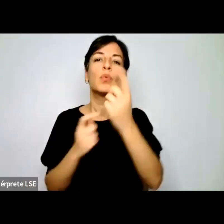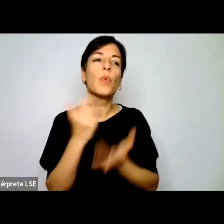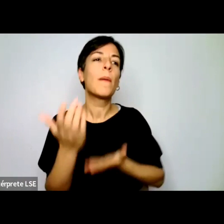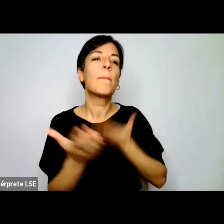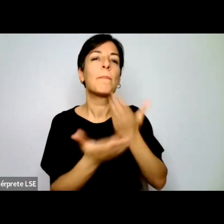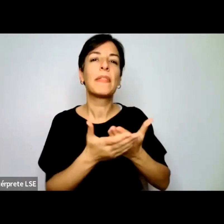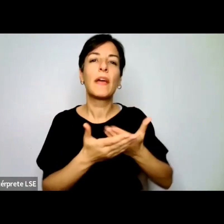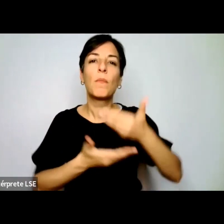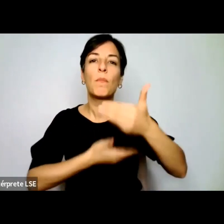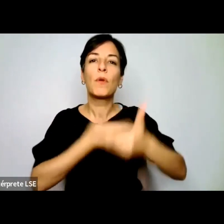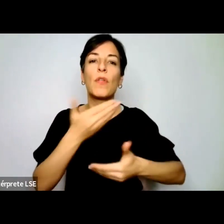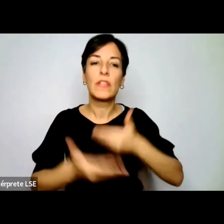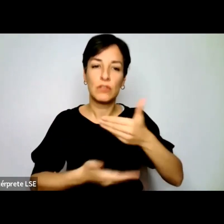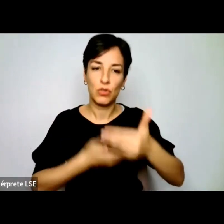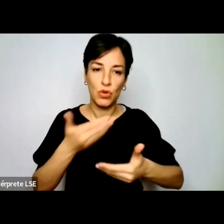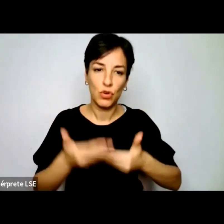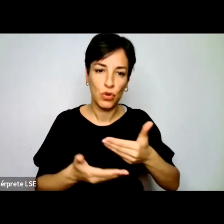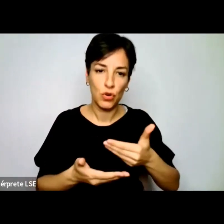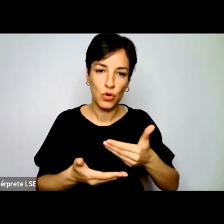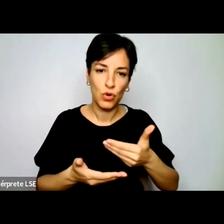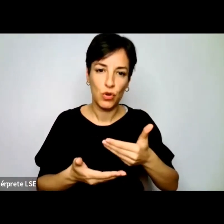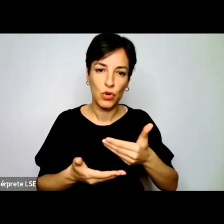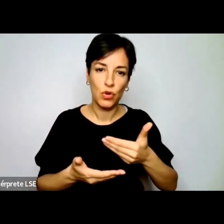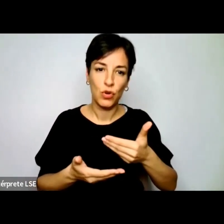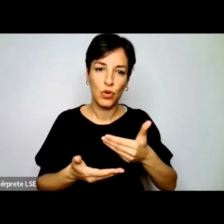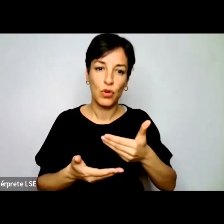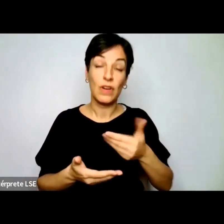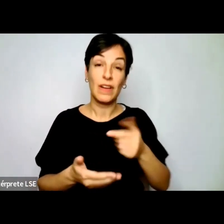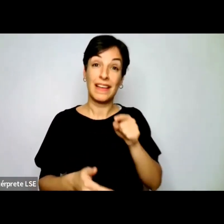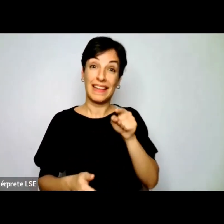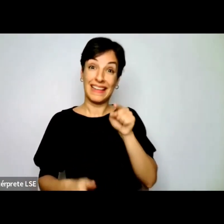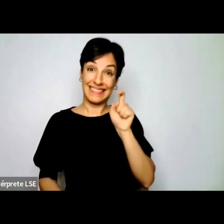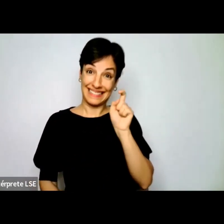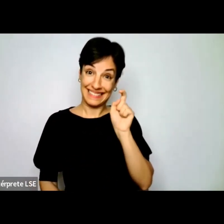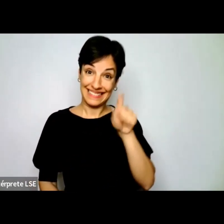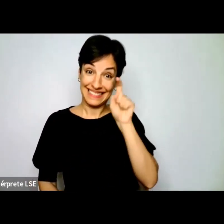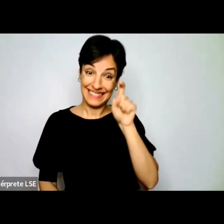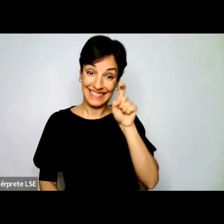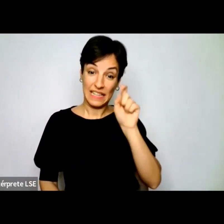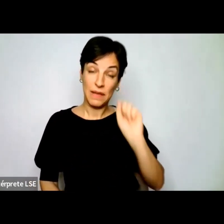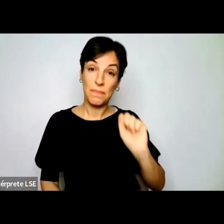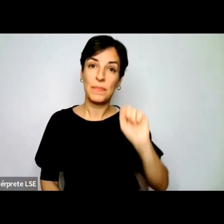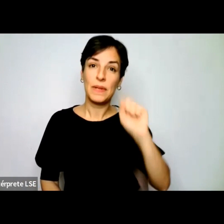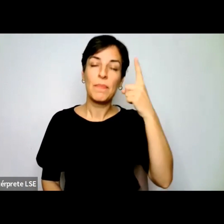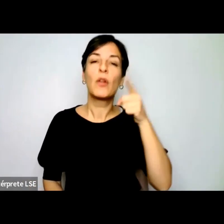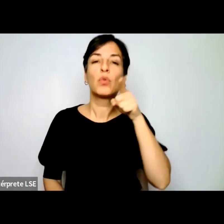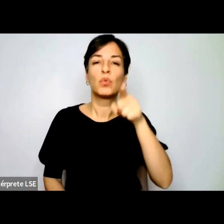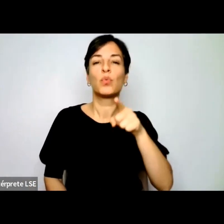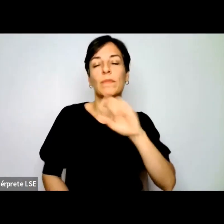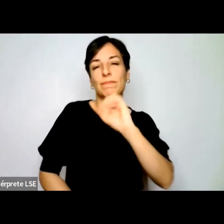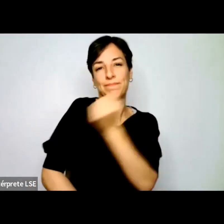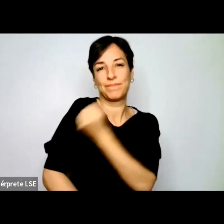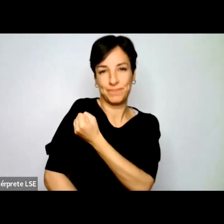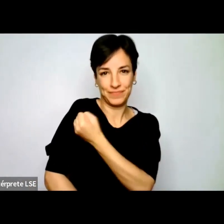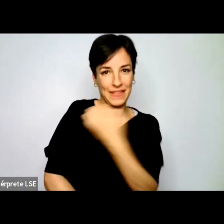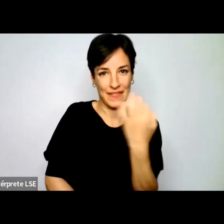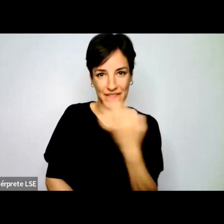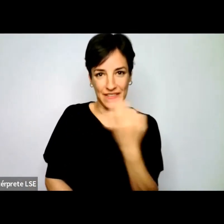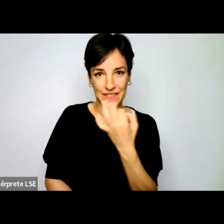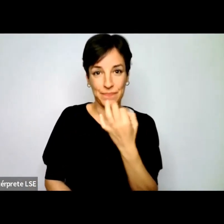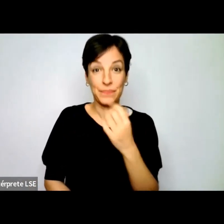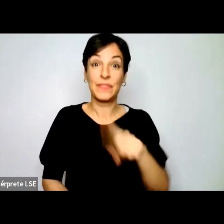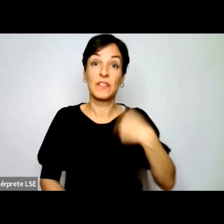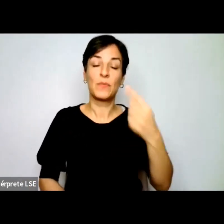proceso más. Y al pinchar ahí, pues primero van a pedir registrarse en la página y después va a salir